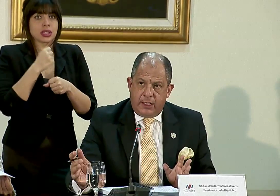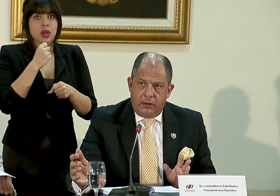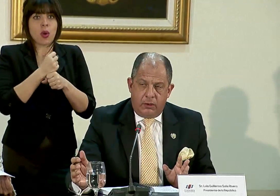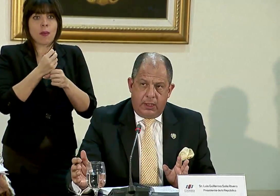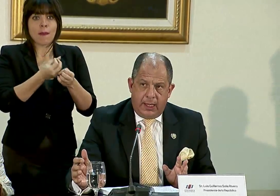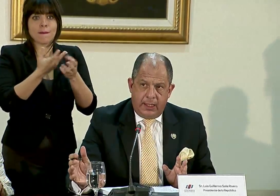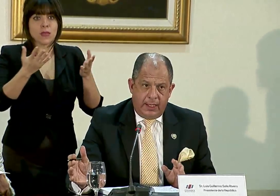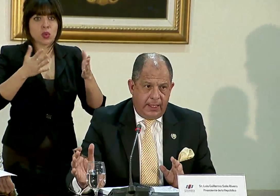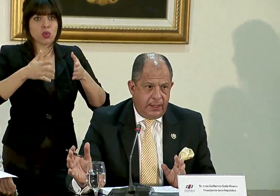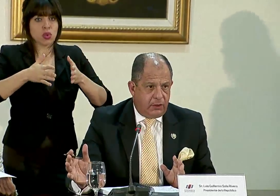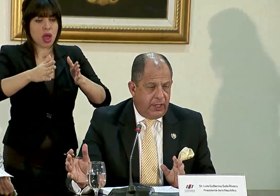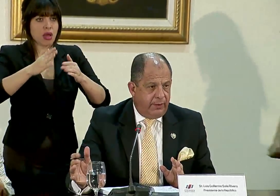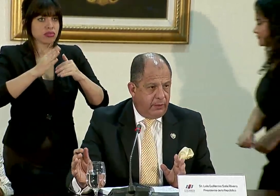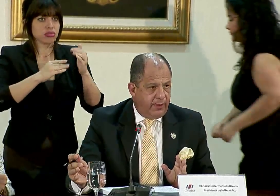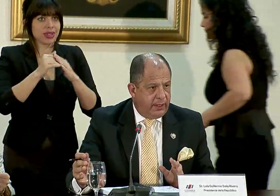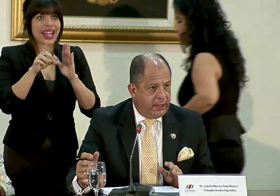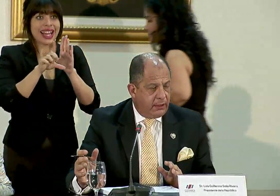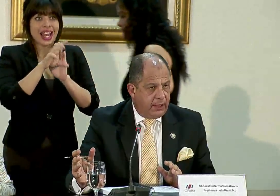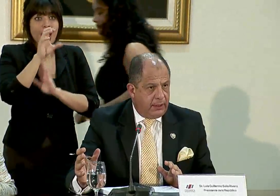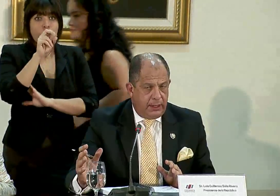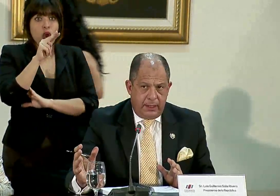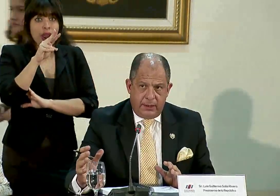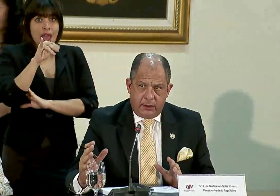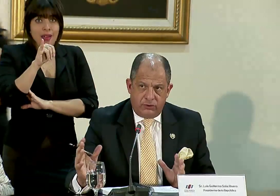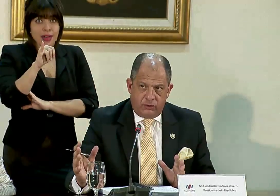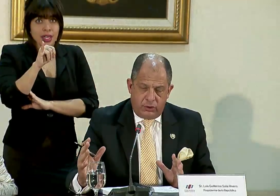la ley del CONAVI la nueva ley